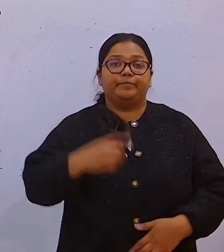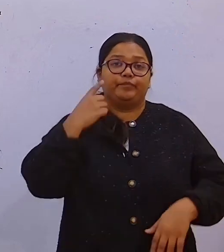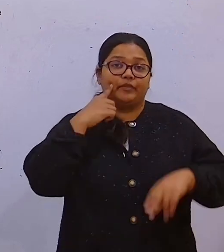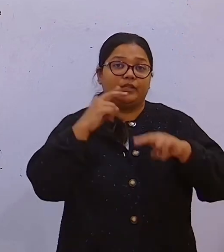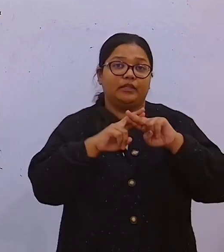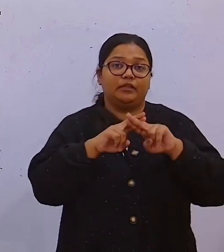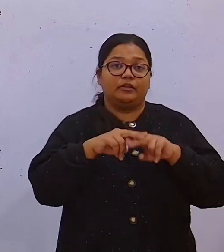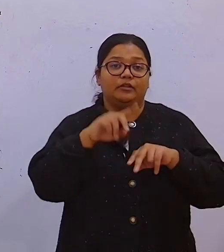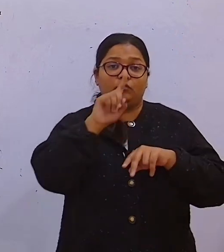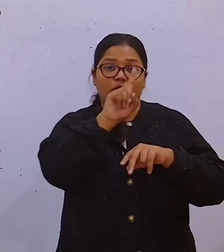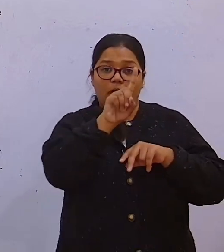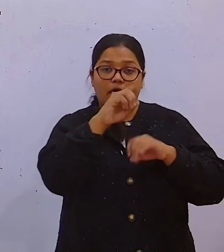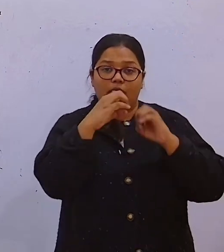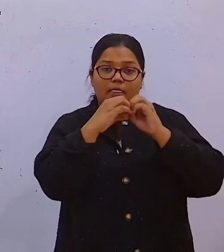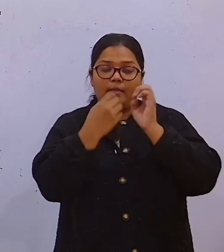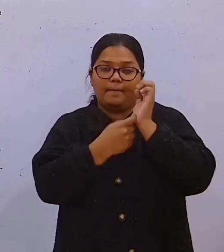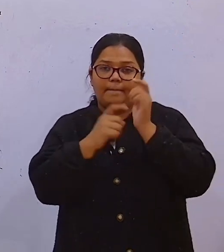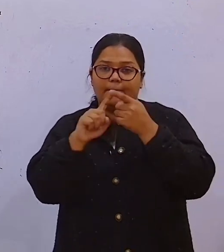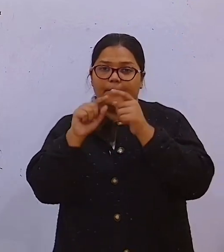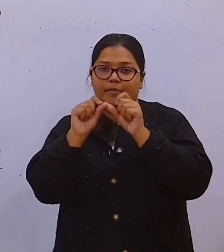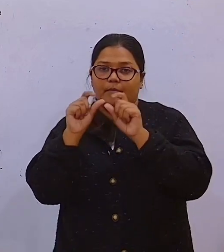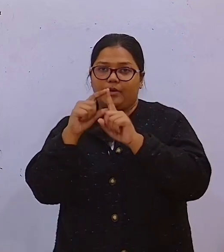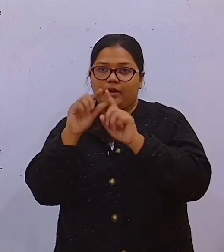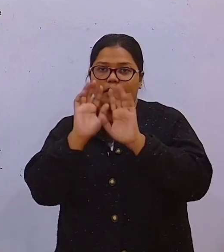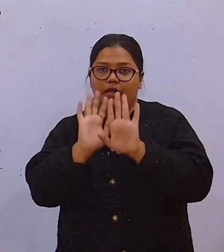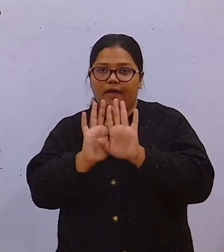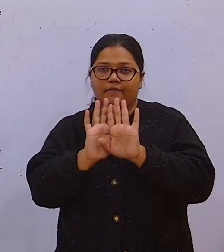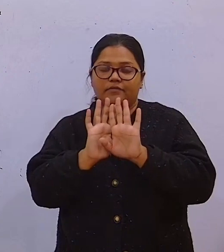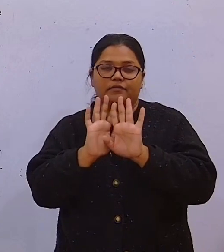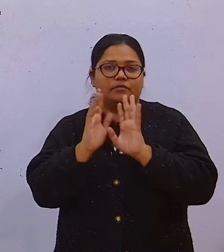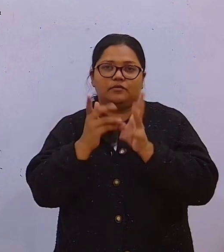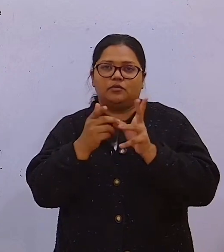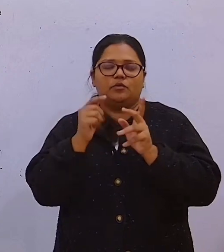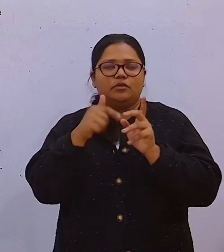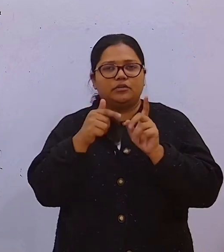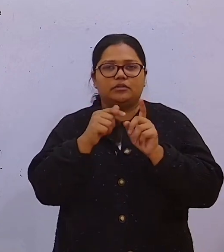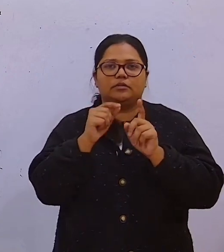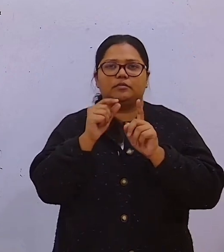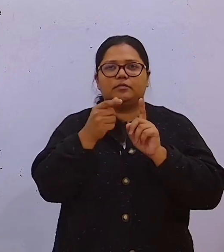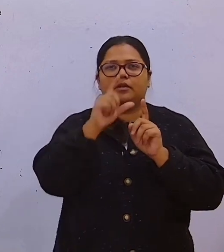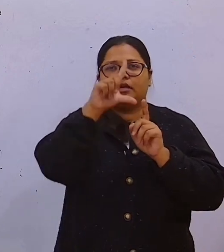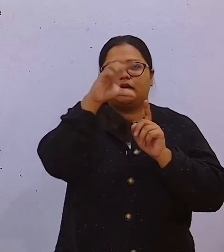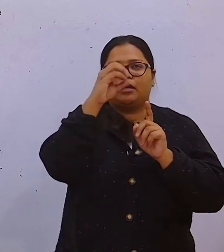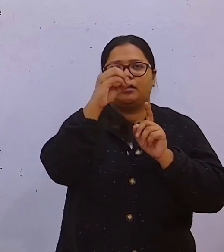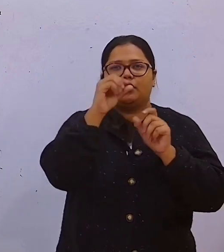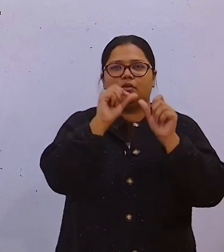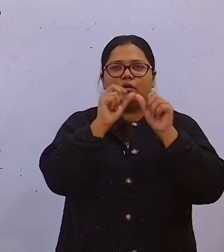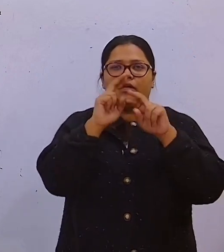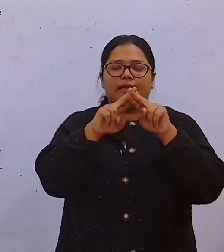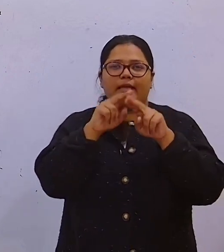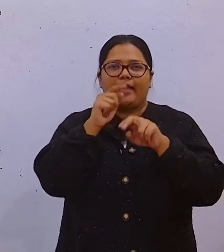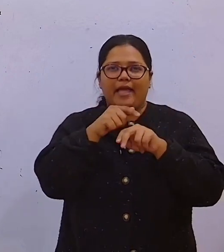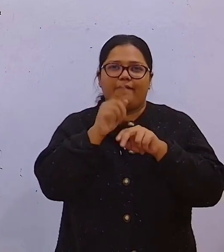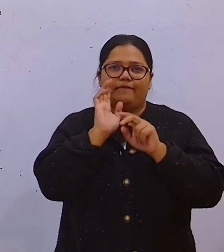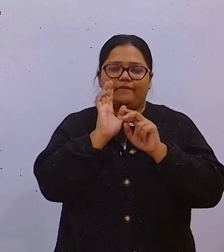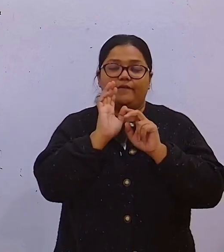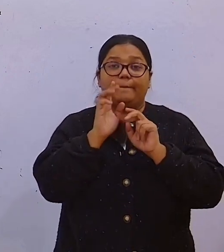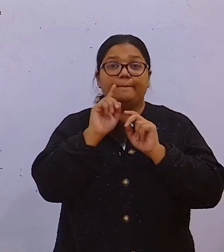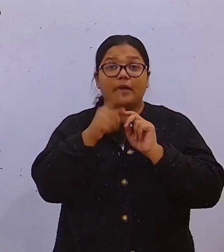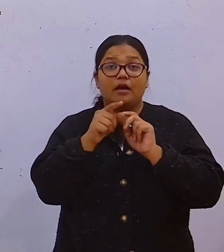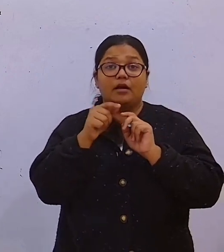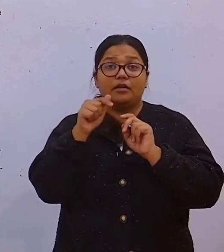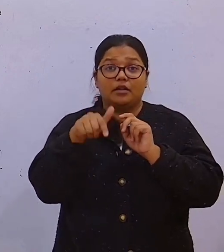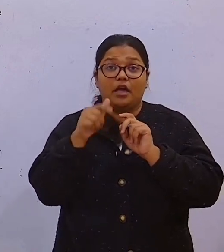होता तो मैं लॉफ या पीस की बात करती, मेरे पास 2 ब्रेड है तो मैं लॉफ्स की बात करूंगी और पीसेस की